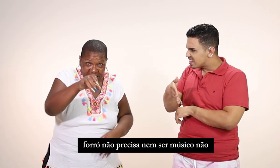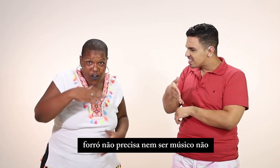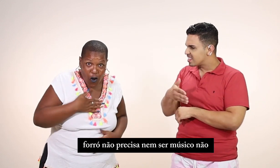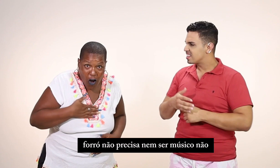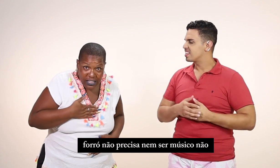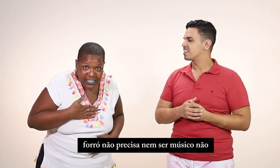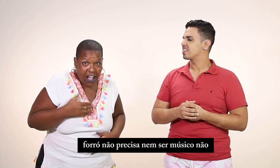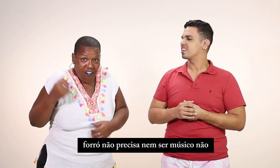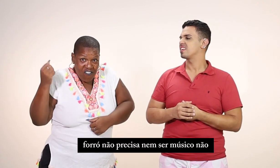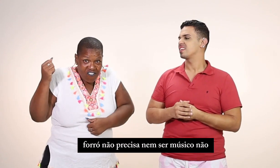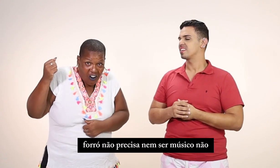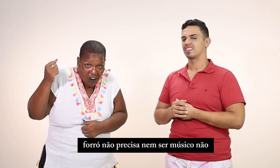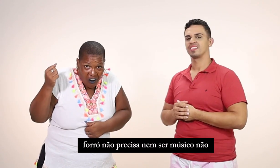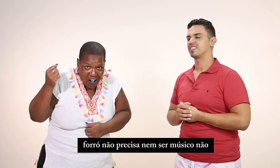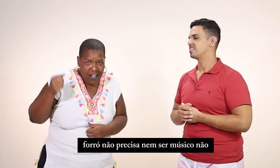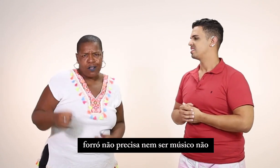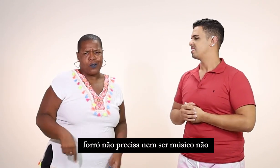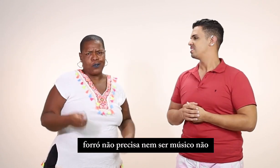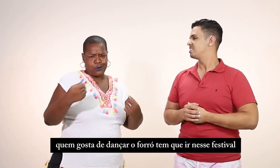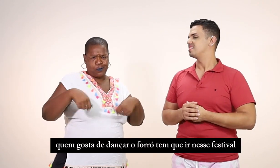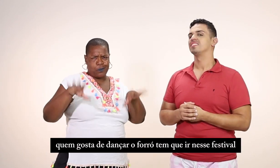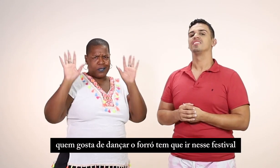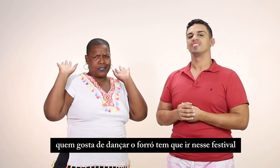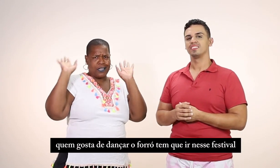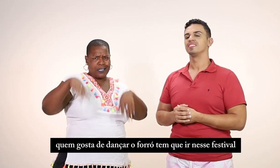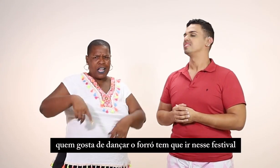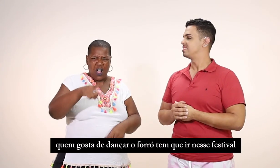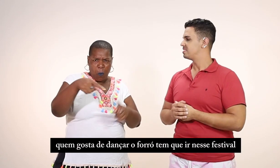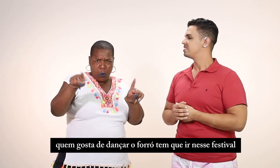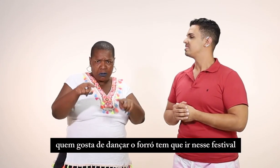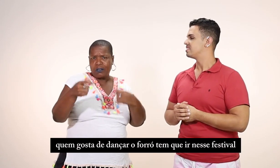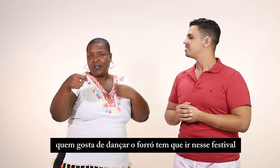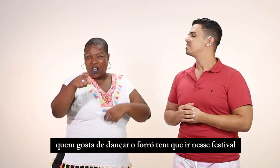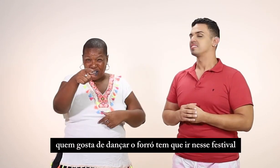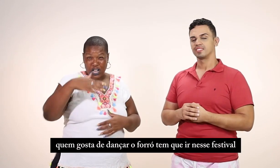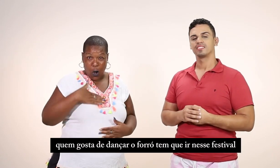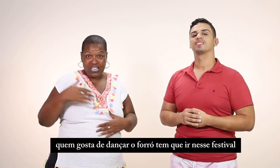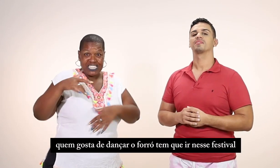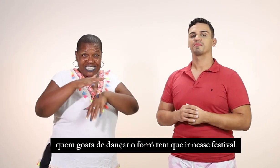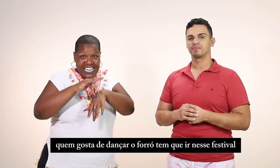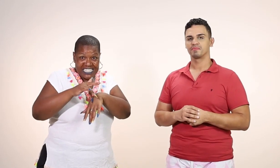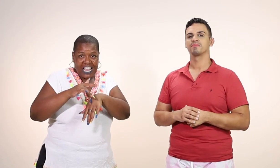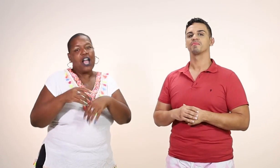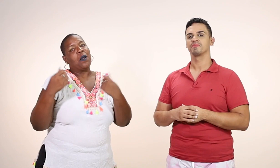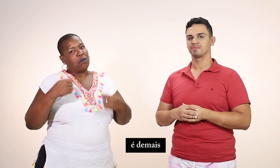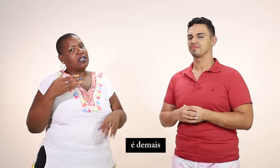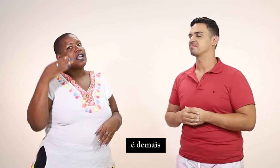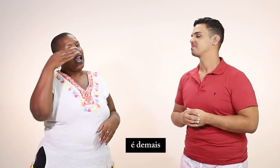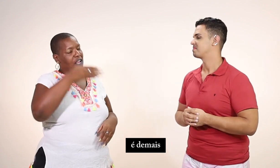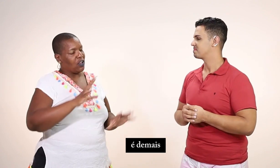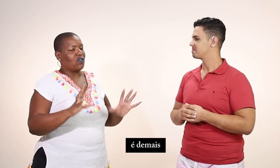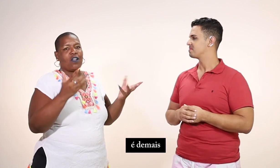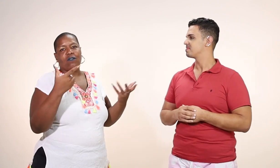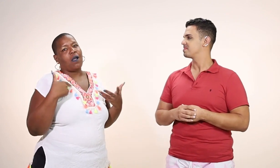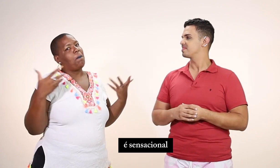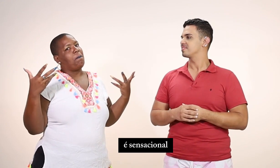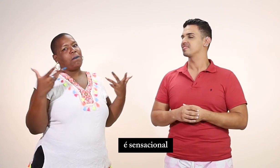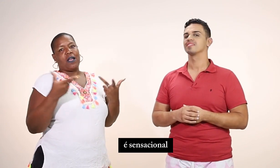forró, não precisa nem ser músico, não. Quem gosta de dançar o forró tem que ir nesse festival. É demais, é